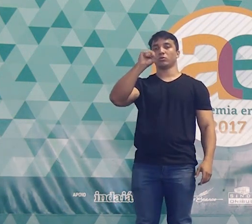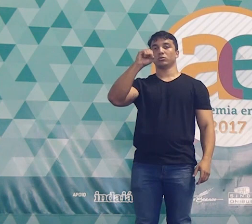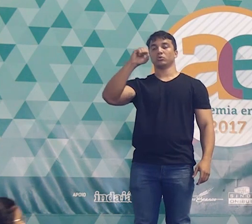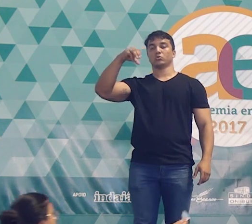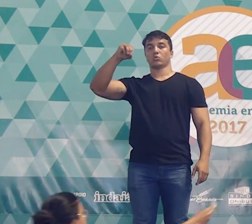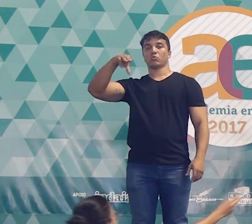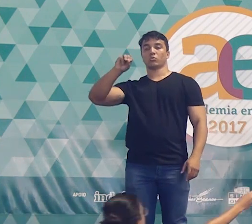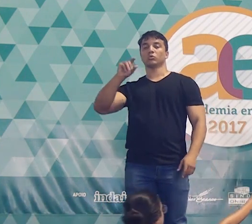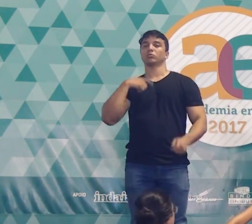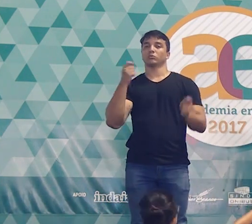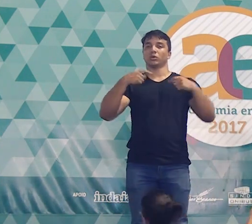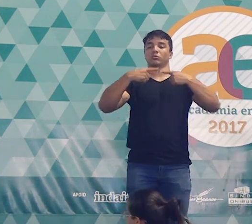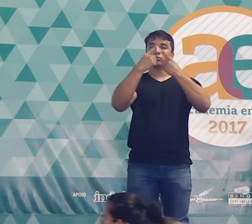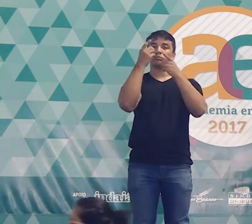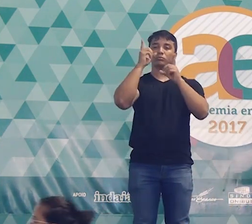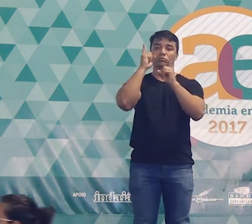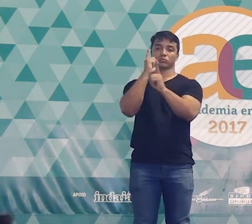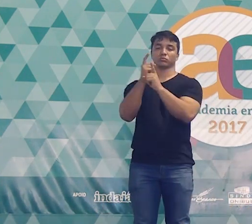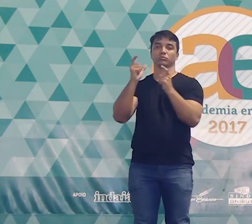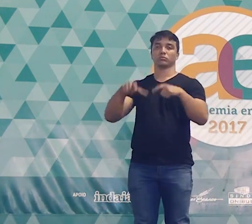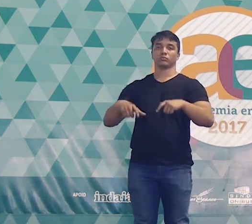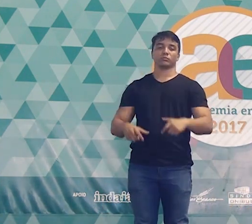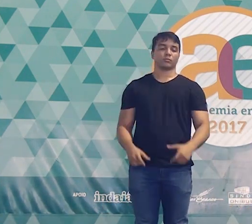onde o centríolo está. Obrigado.